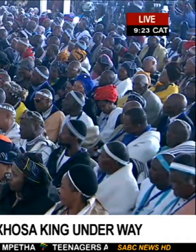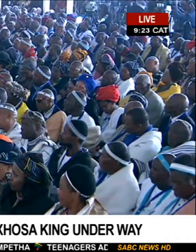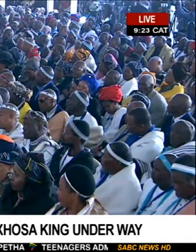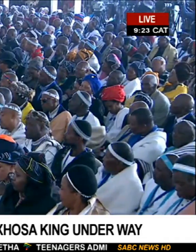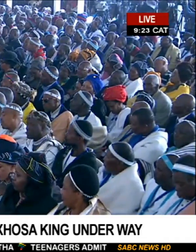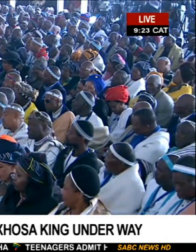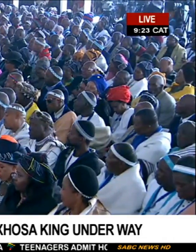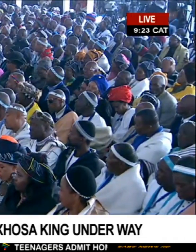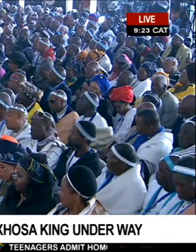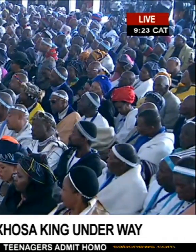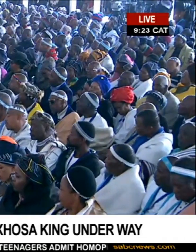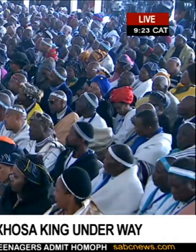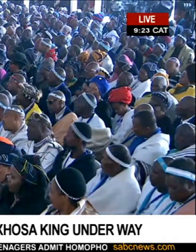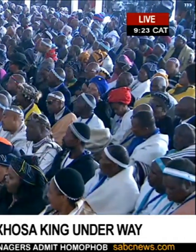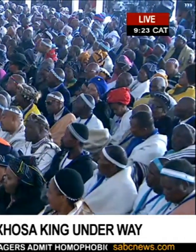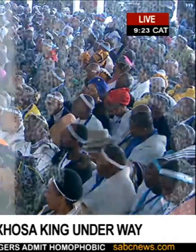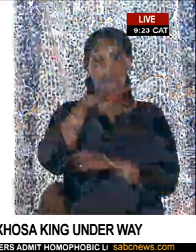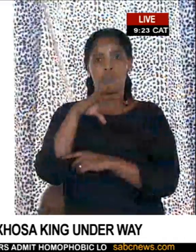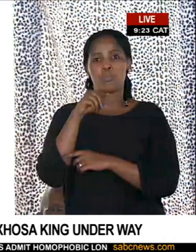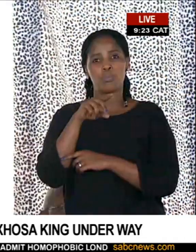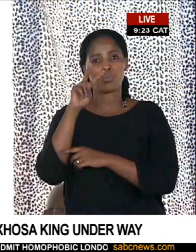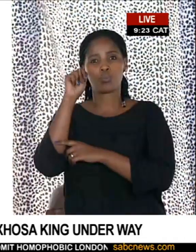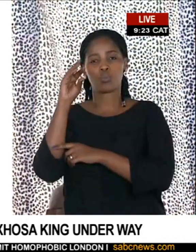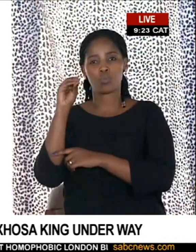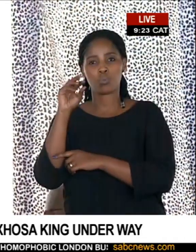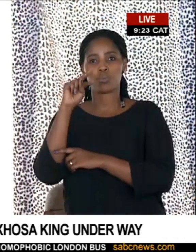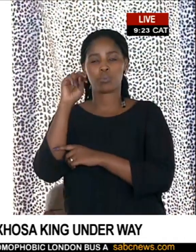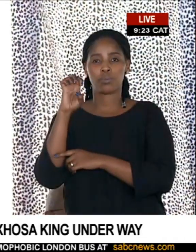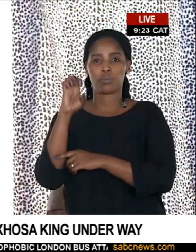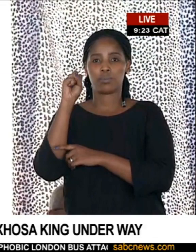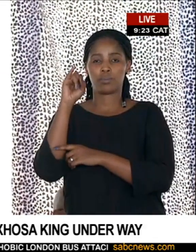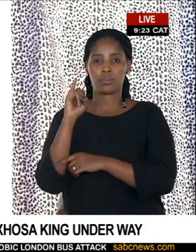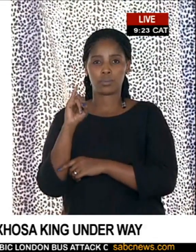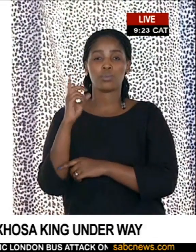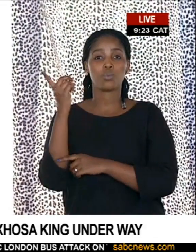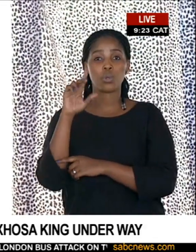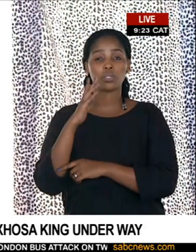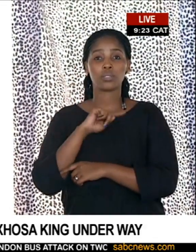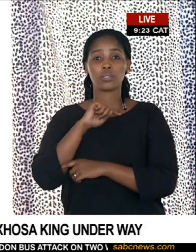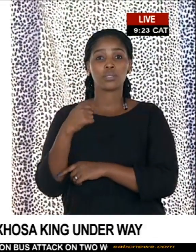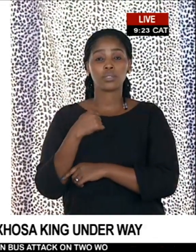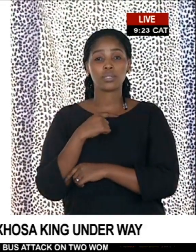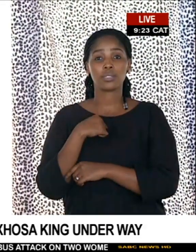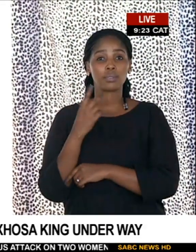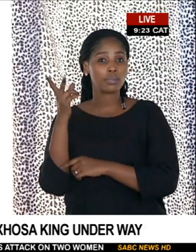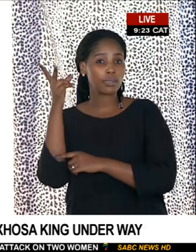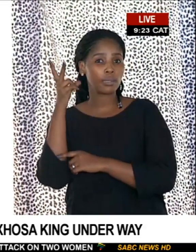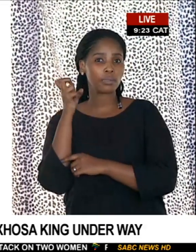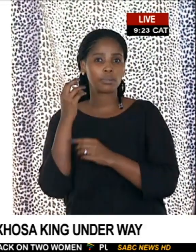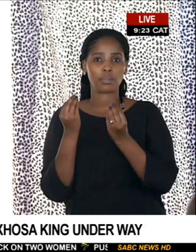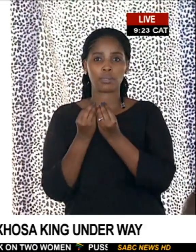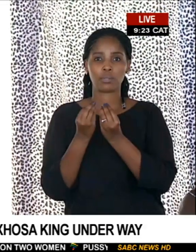makahambe owubaxelela umshweshwe nononesi, okokuba siva mahumhum